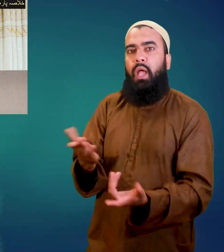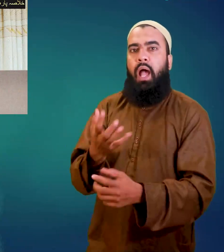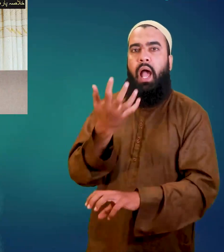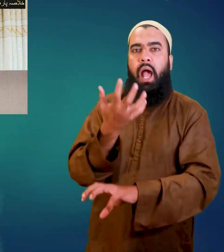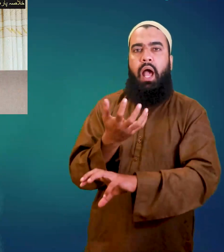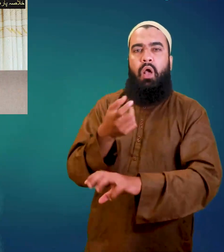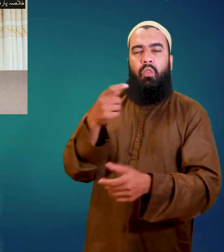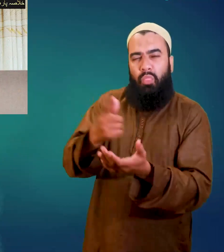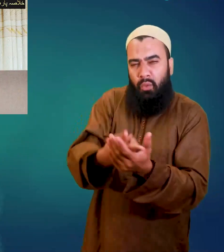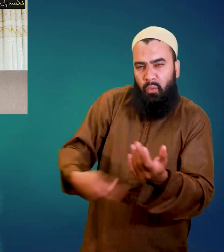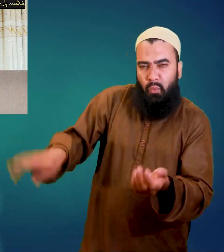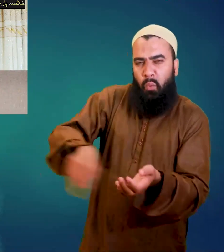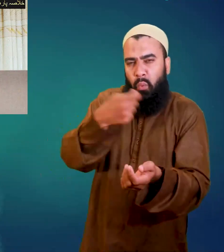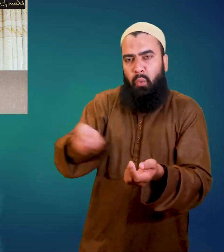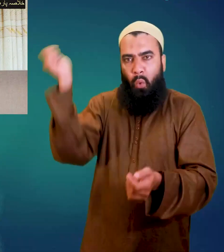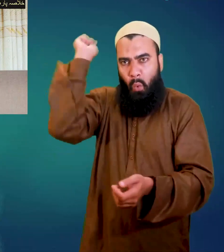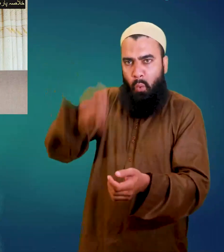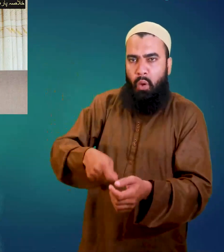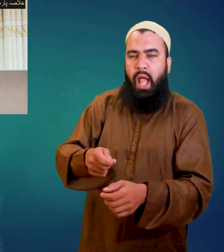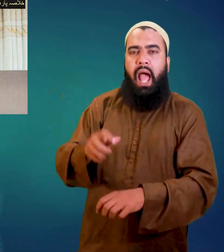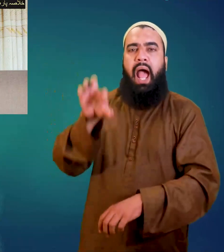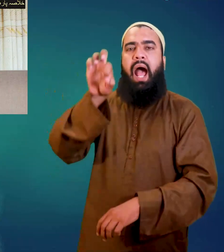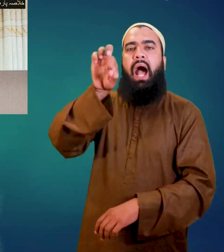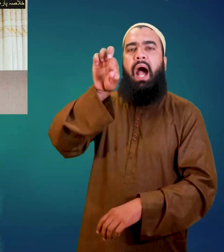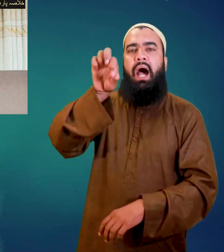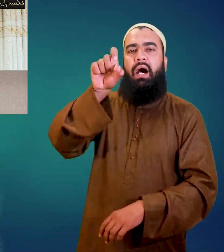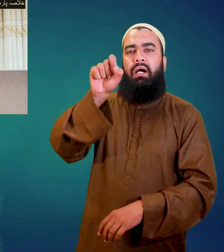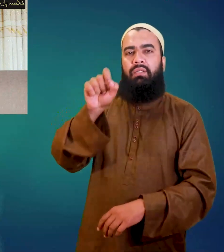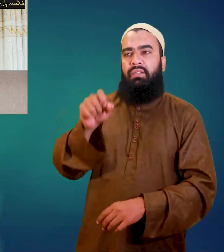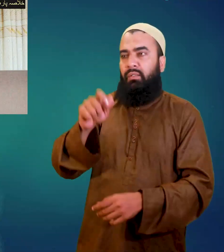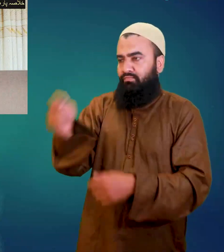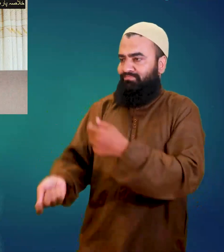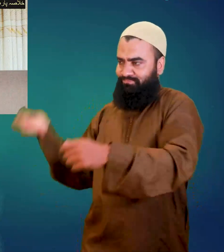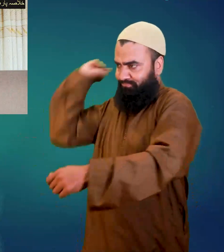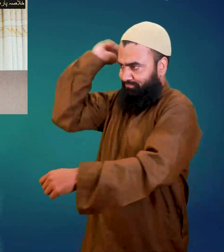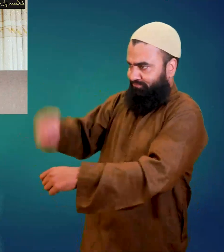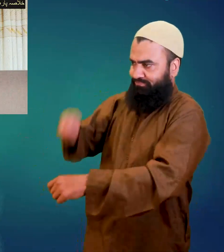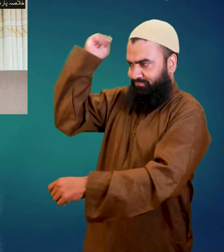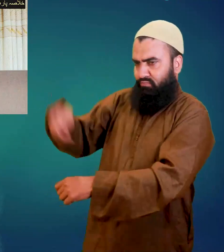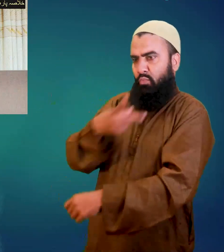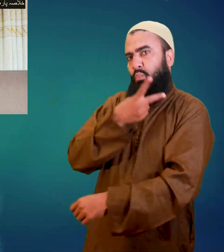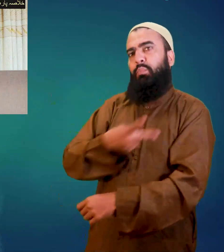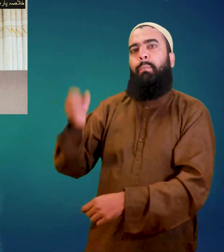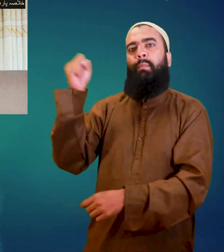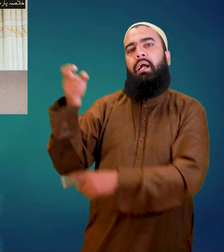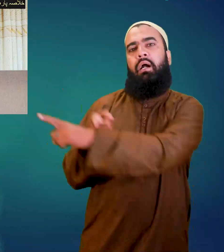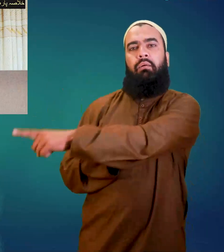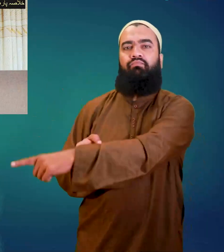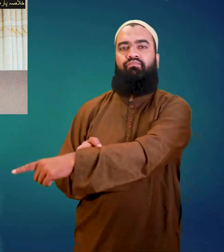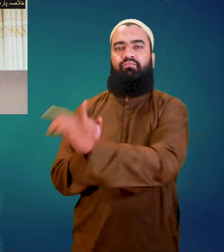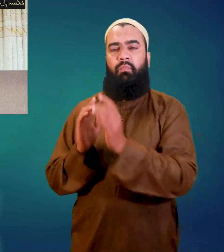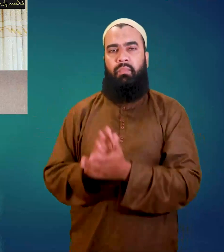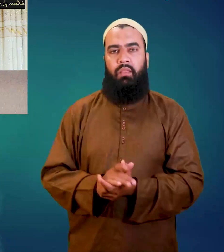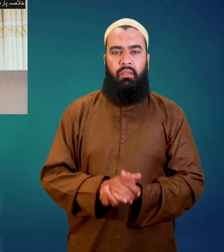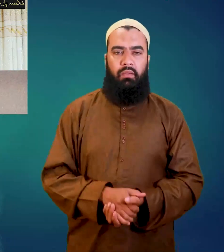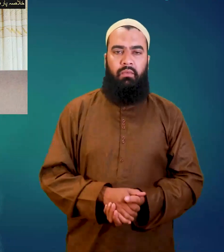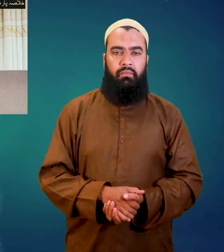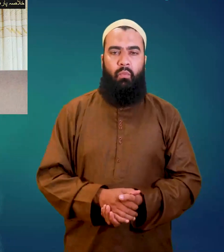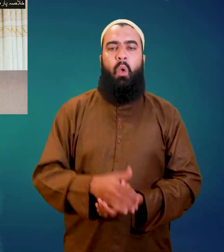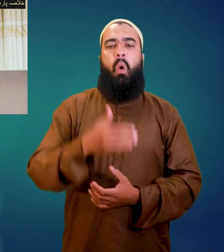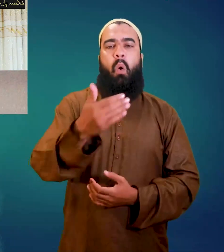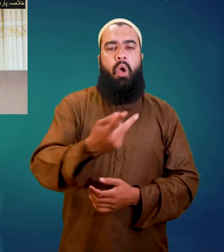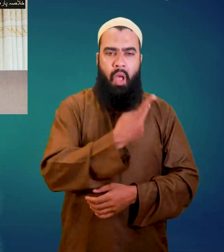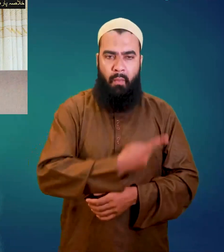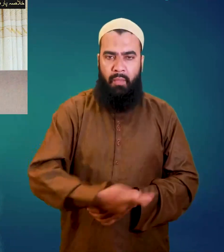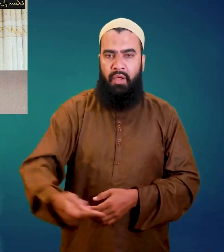کی شہادت کو، گواہی کو قبول نہ کرنا، یہ فرمایا دائمی سزا ہے۔ ہاں اگر توبہ کر لیں